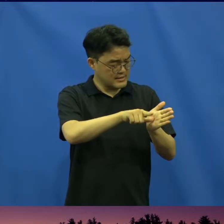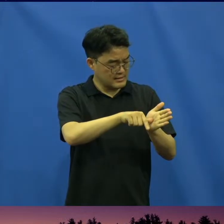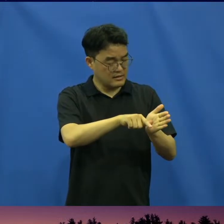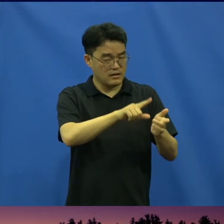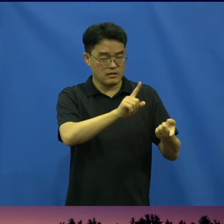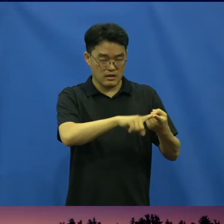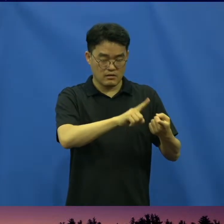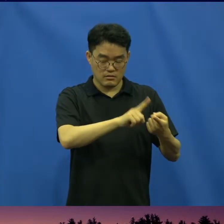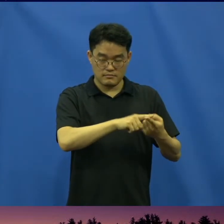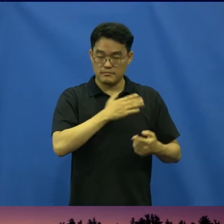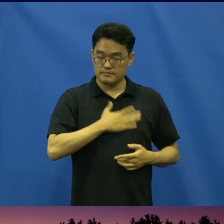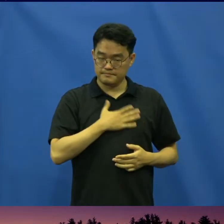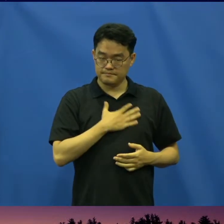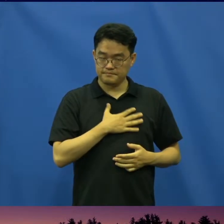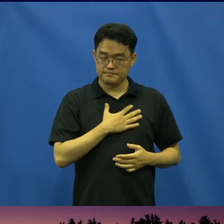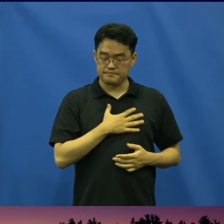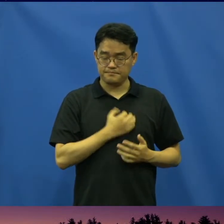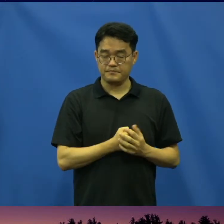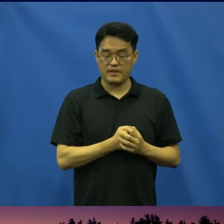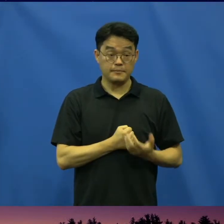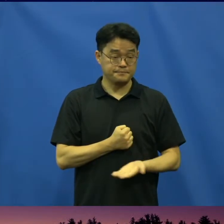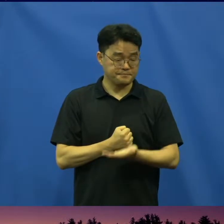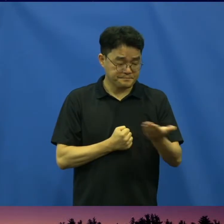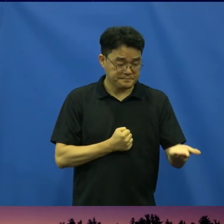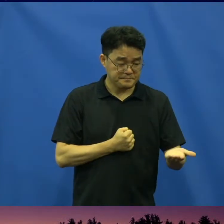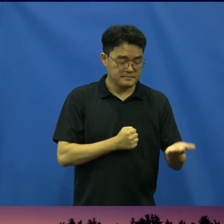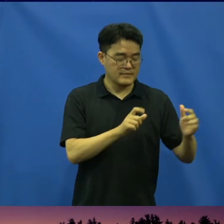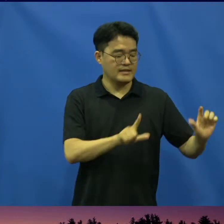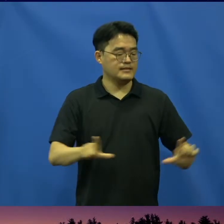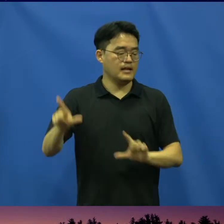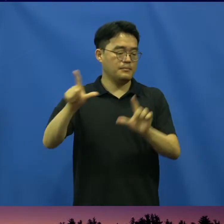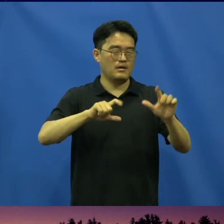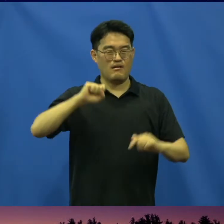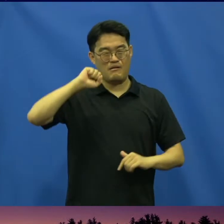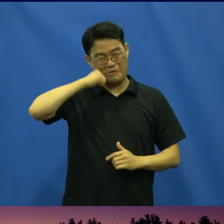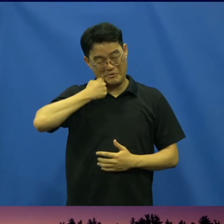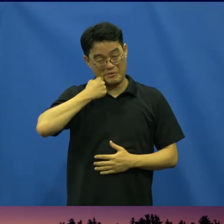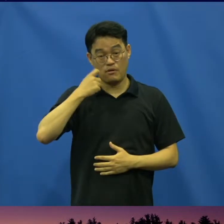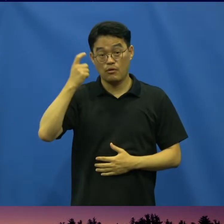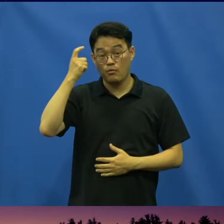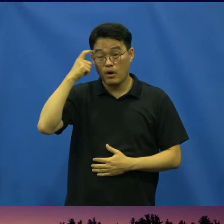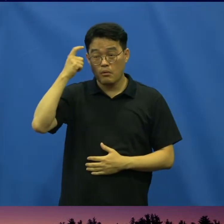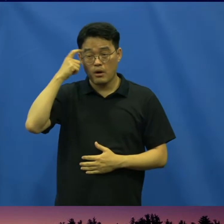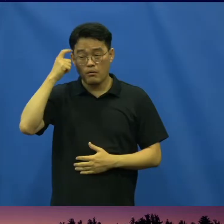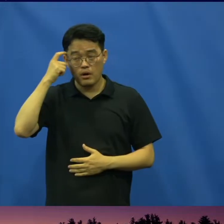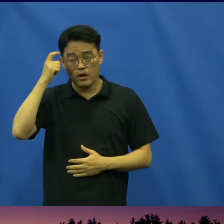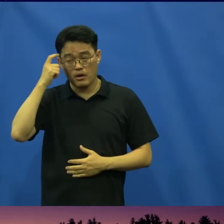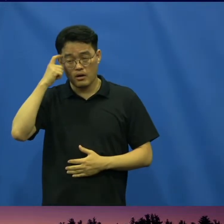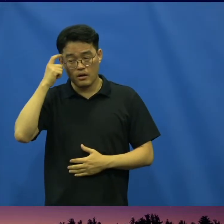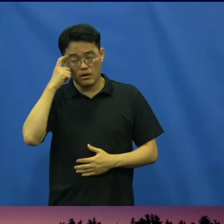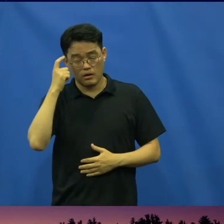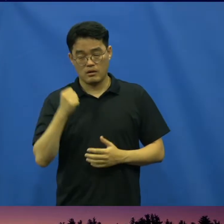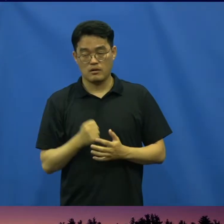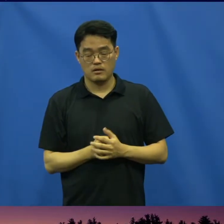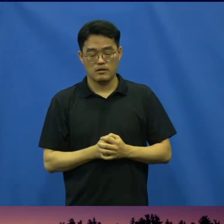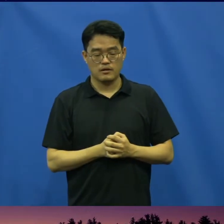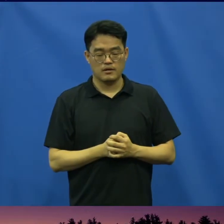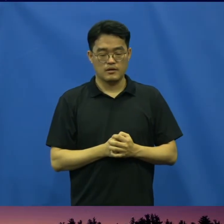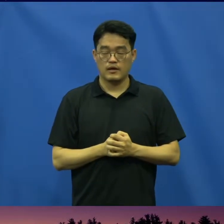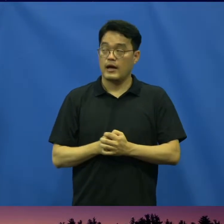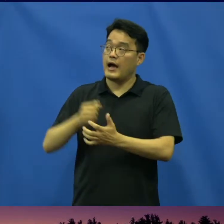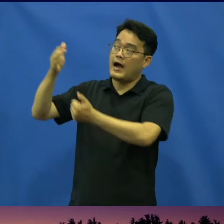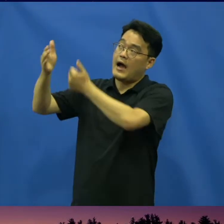자, 왜 삶이 힘들죠? 예측 불허라는 거죠. 문제는 인간의 한계입니다. 하나님과 인간의 차이가 뭐냐?